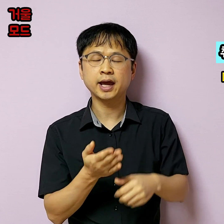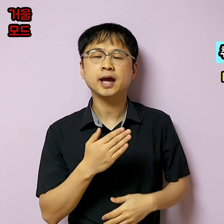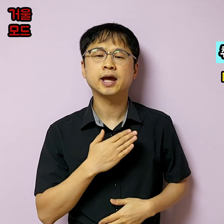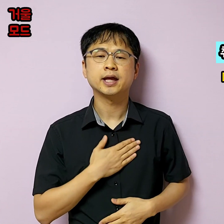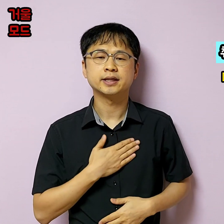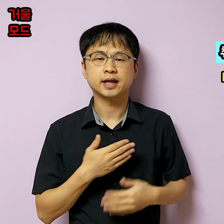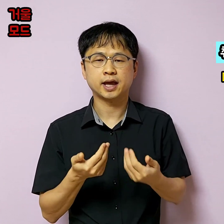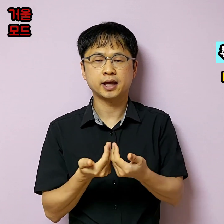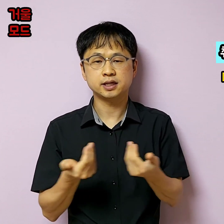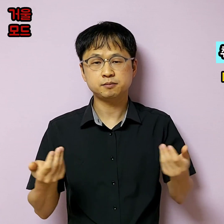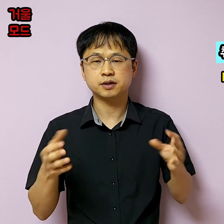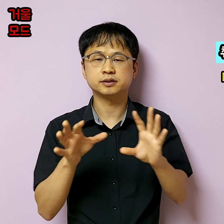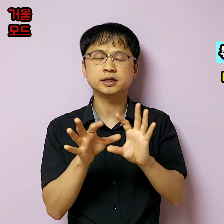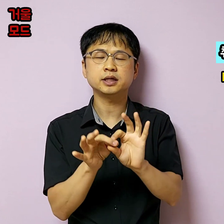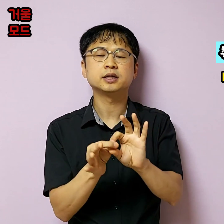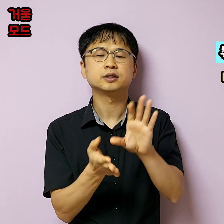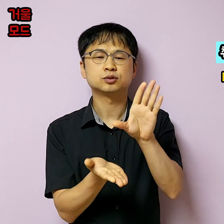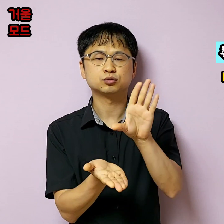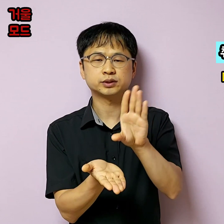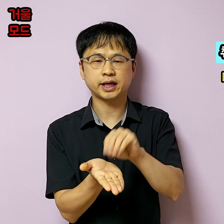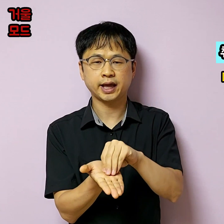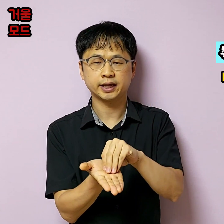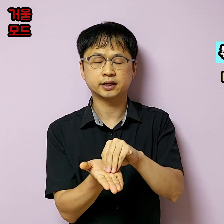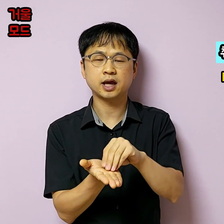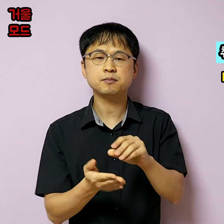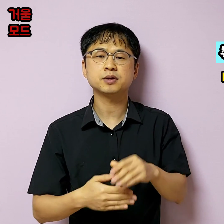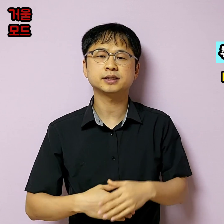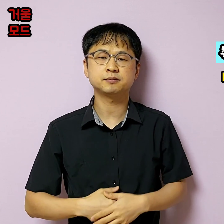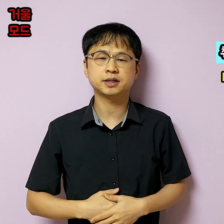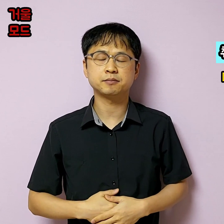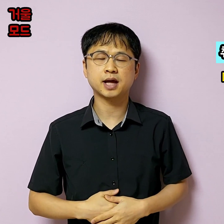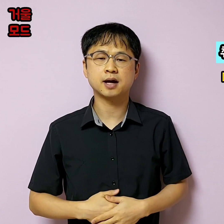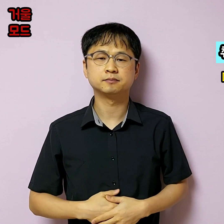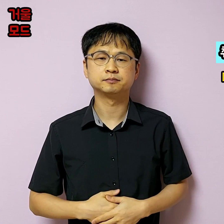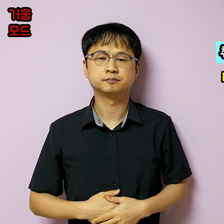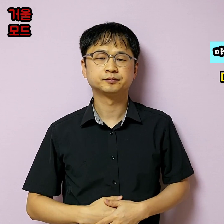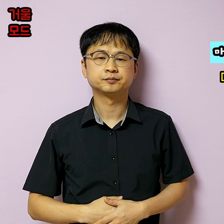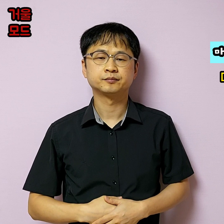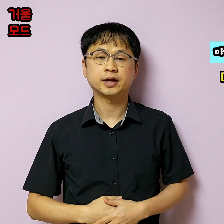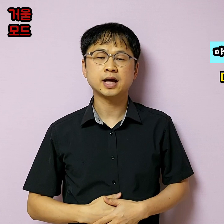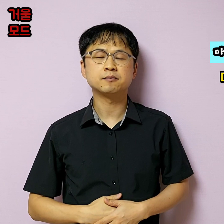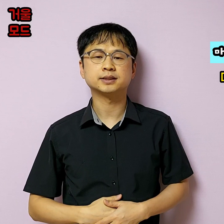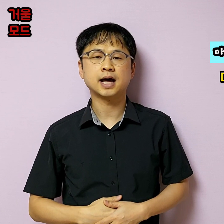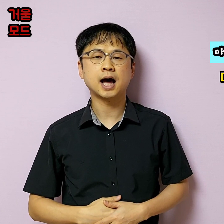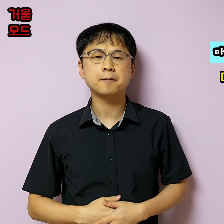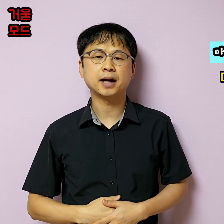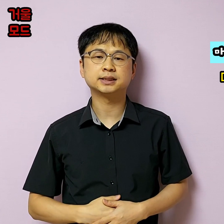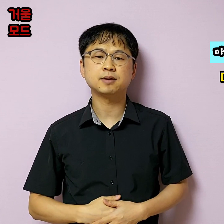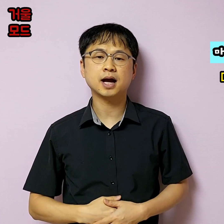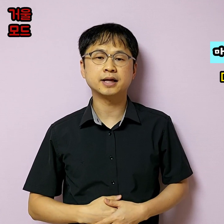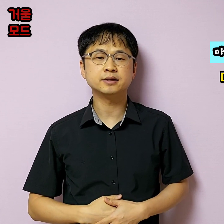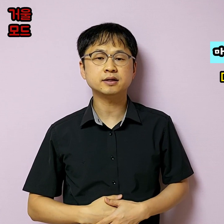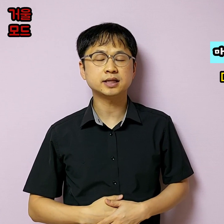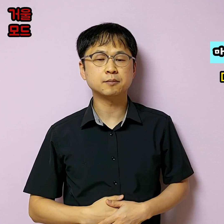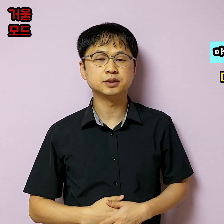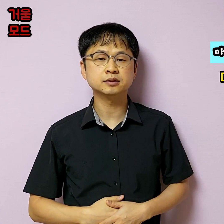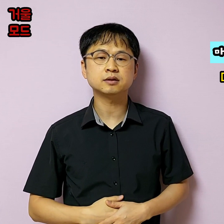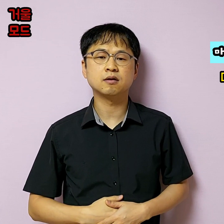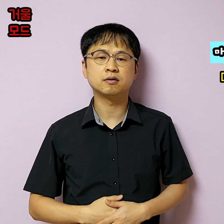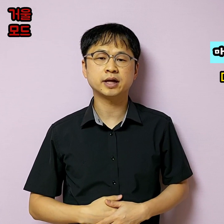게 내 이별의 숙제, 이렇게 표현하시면 됩니다. 네, 다음 가사. 마지막 안녕이 남은